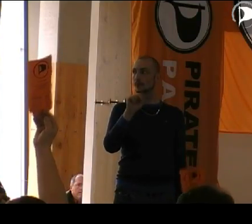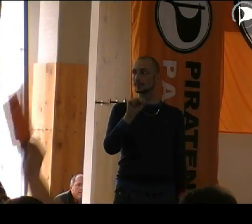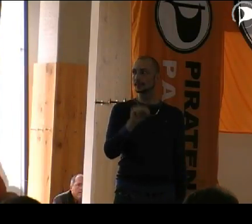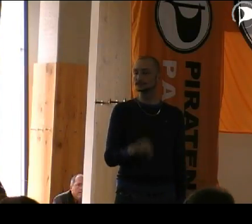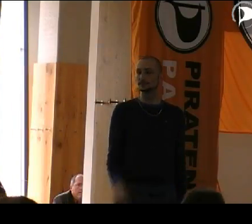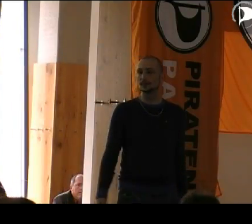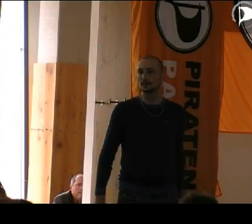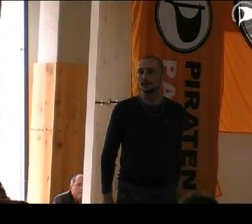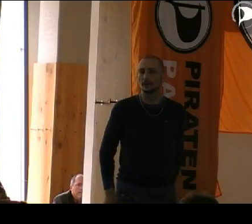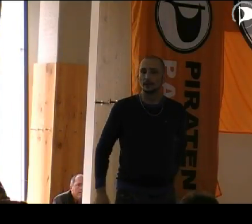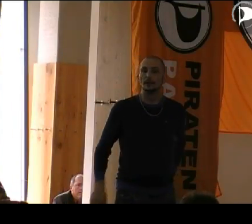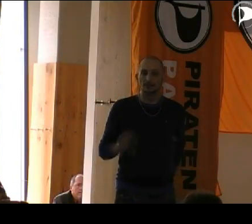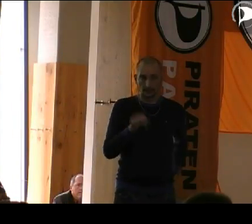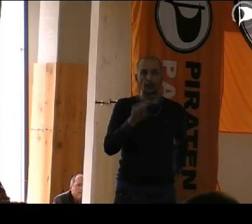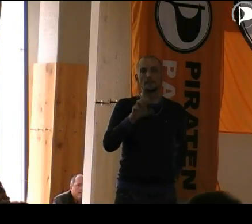okay